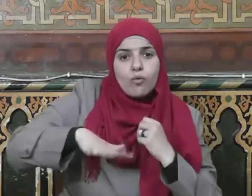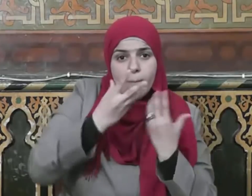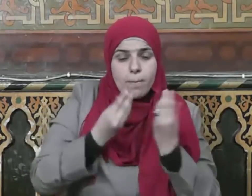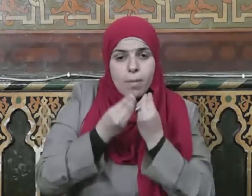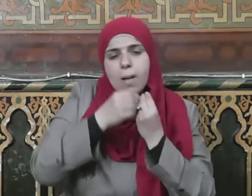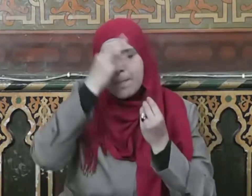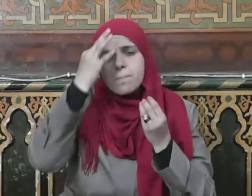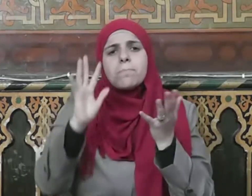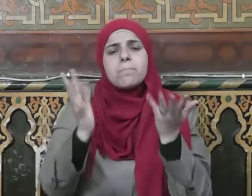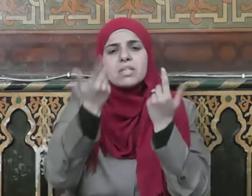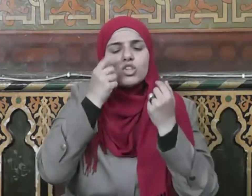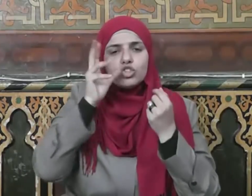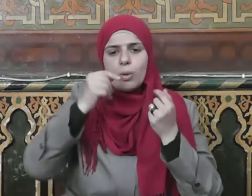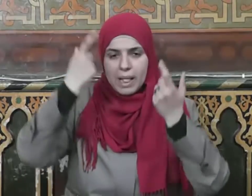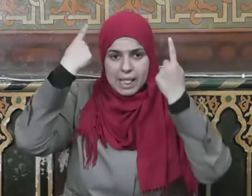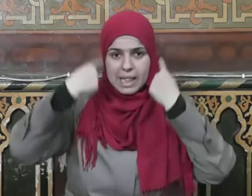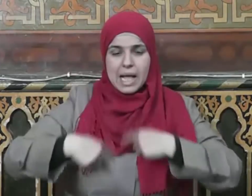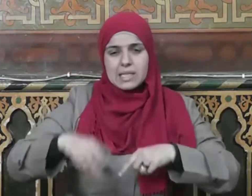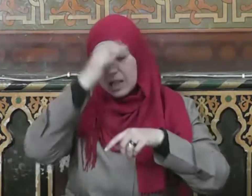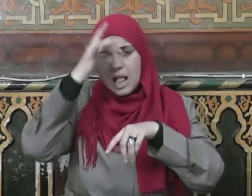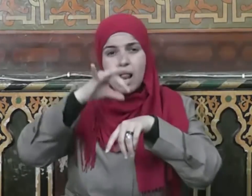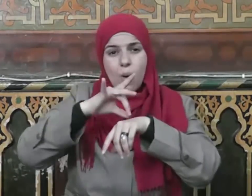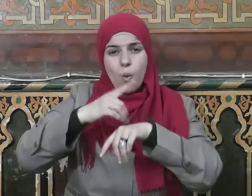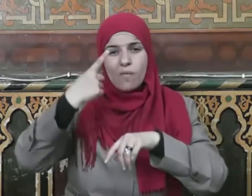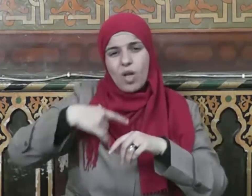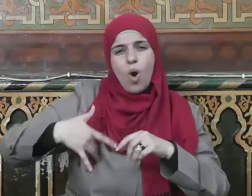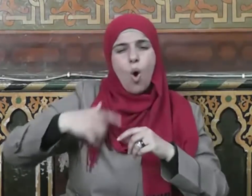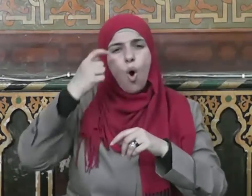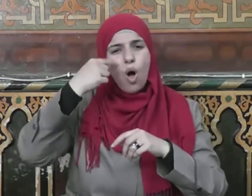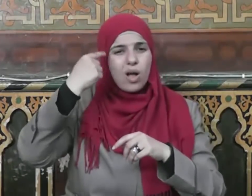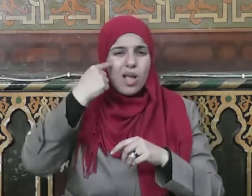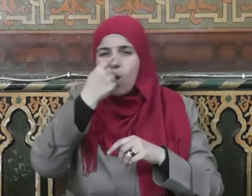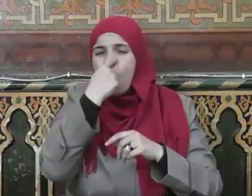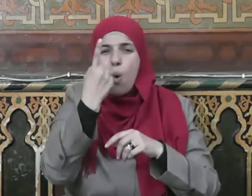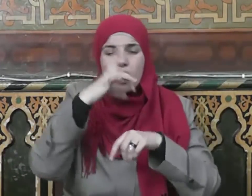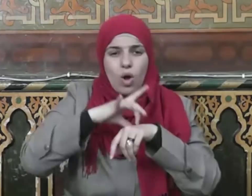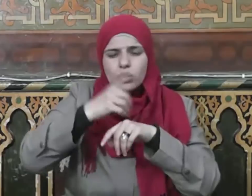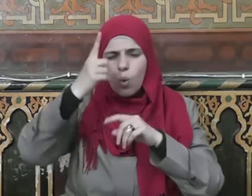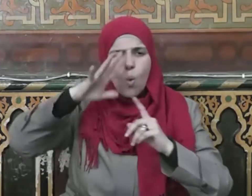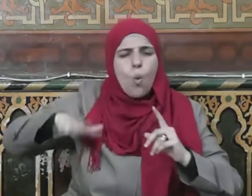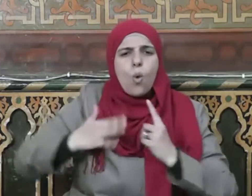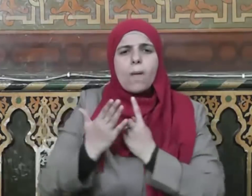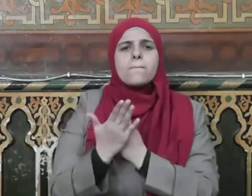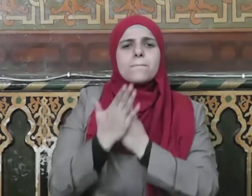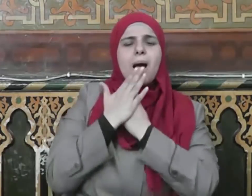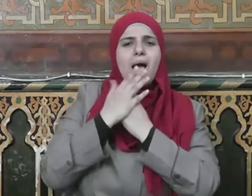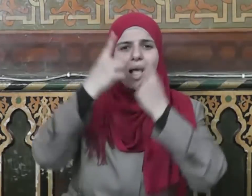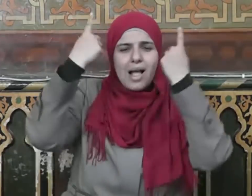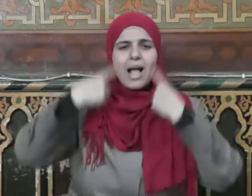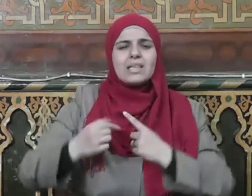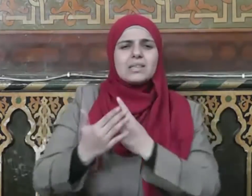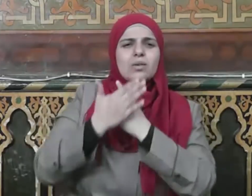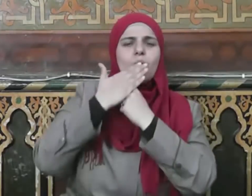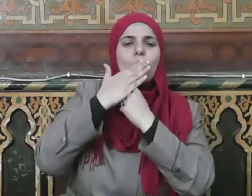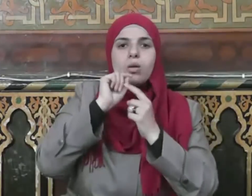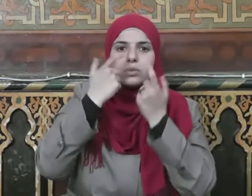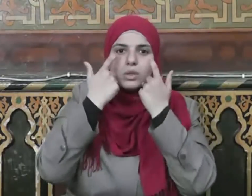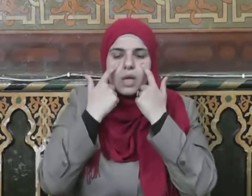مثل الجسد إذا اشتكى منه عضو تداعى له سائر الجسد بالسهر والحمى.